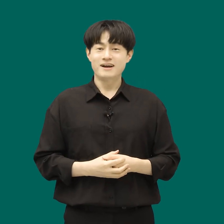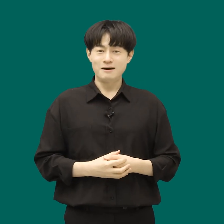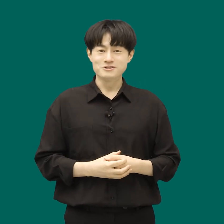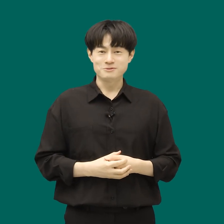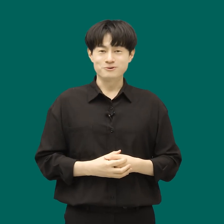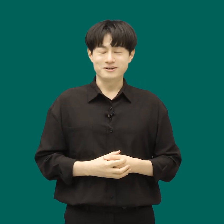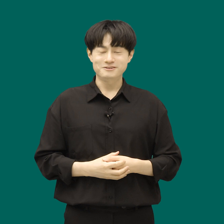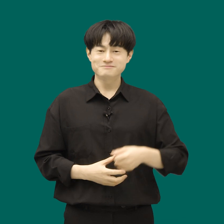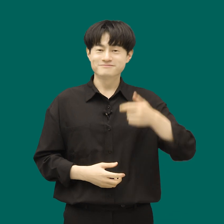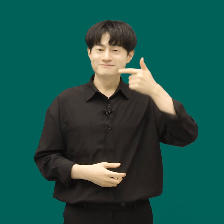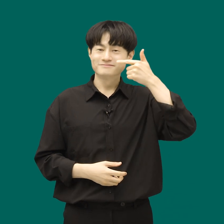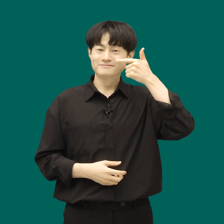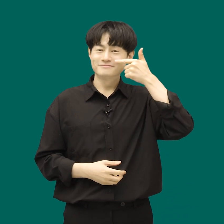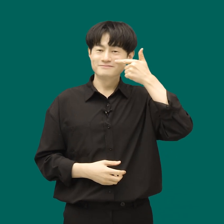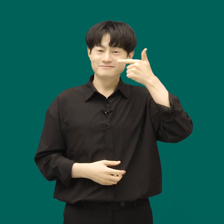아버지 해볼까요?